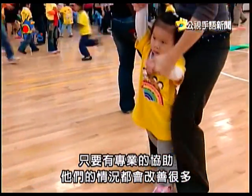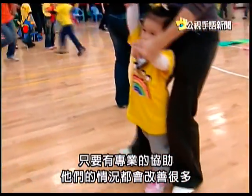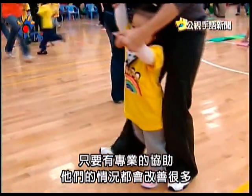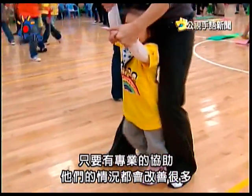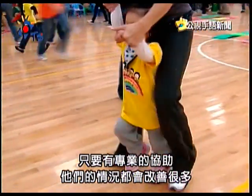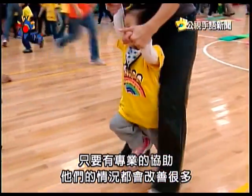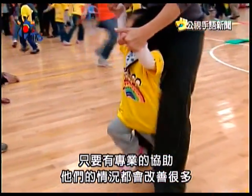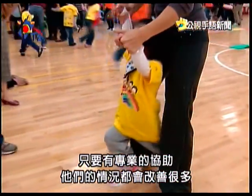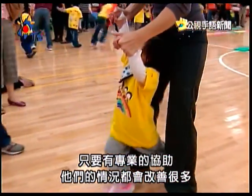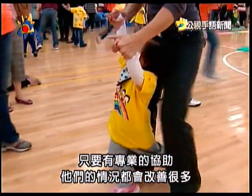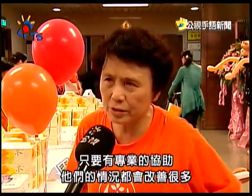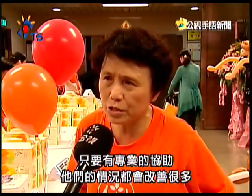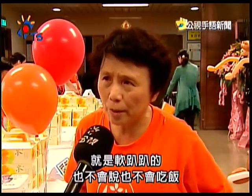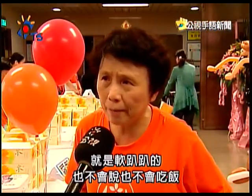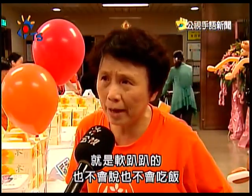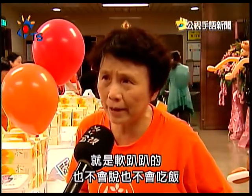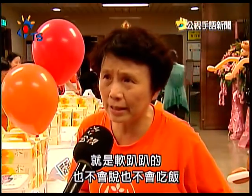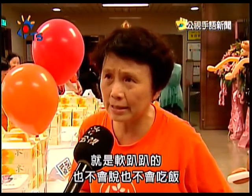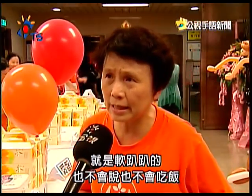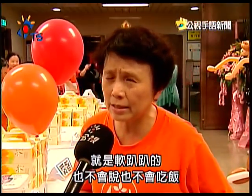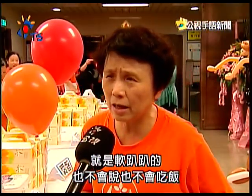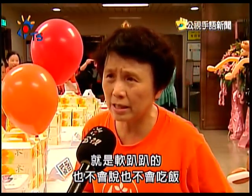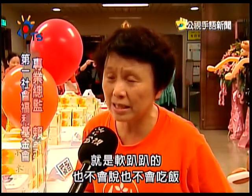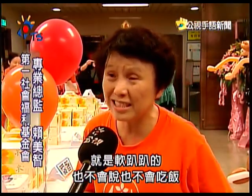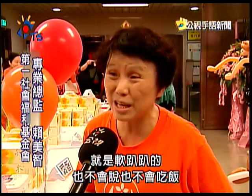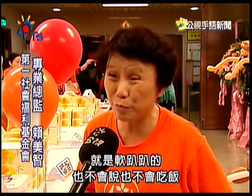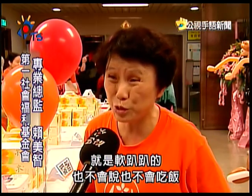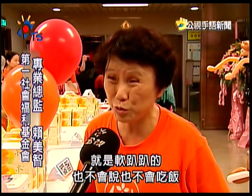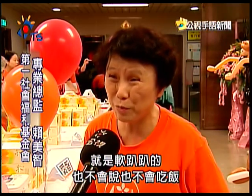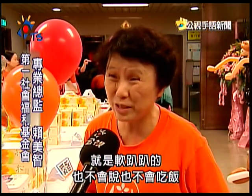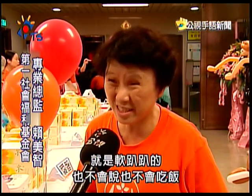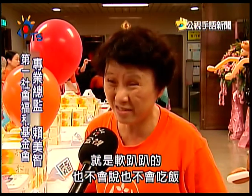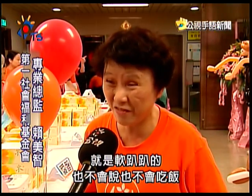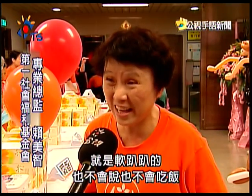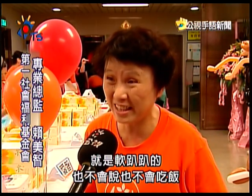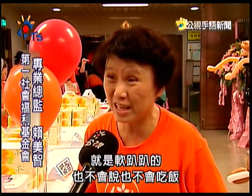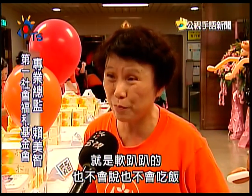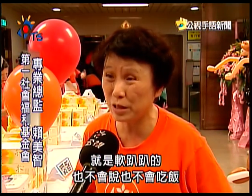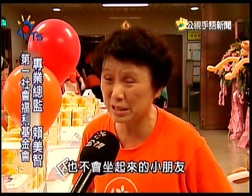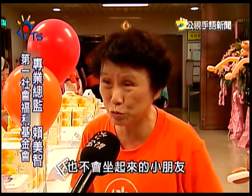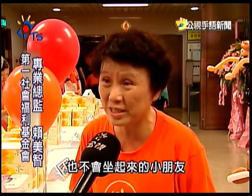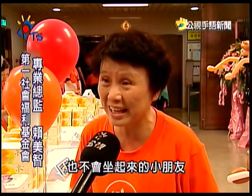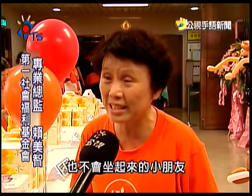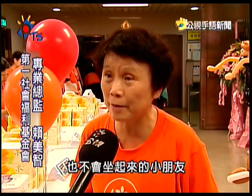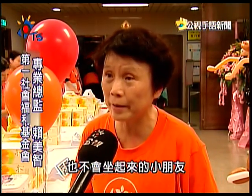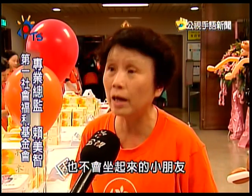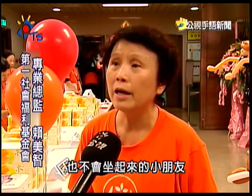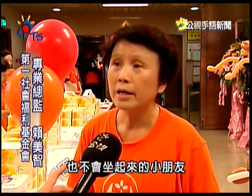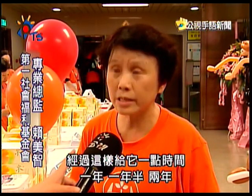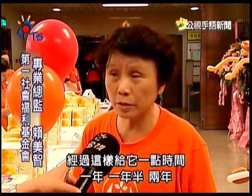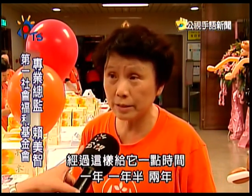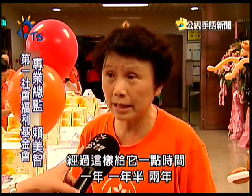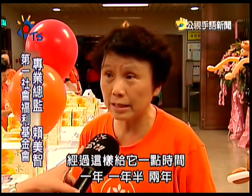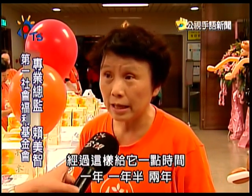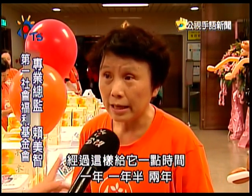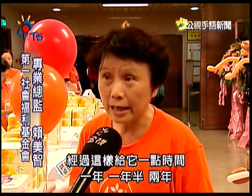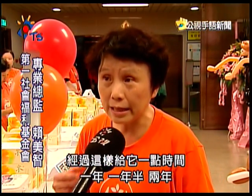改善很多。 就是软趴趴的这样子，你真的是也不会说，也不会吃饭的，也不会坐起来。小朋友经过这样的，给他一个